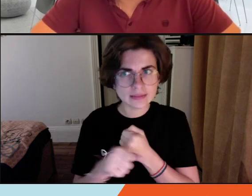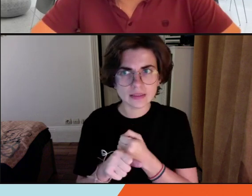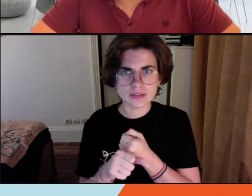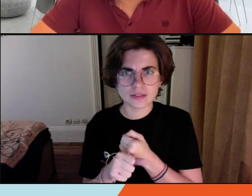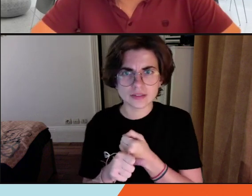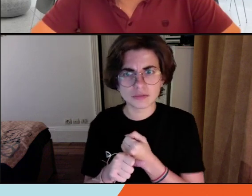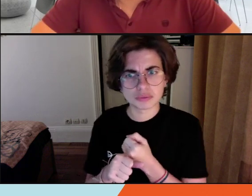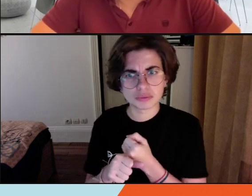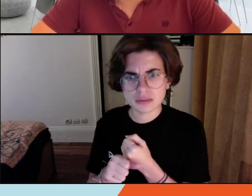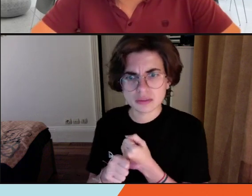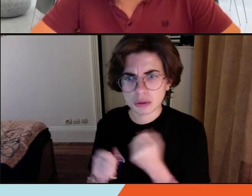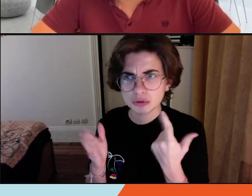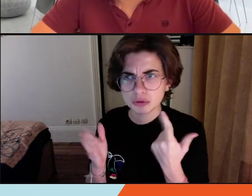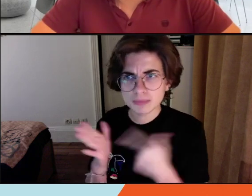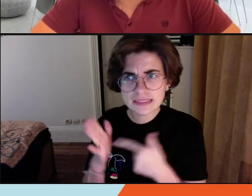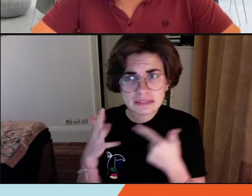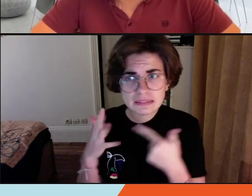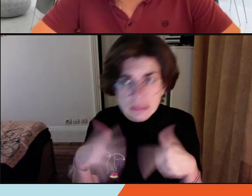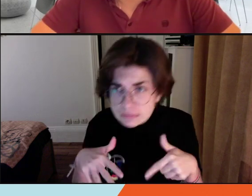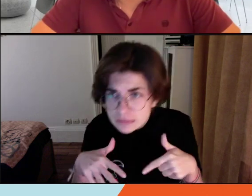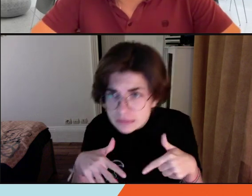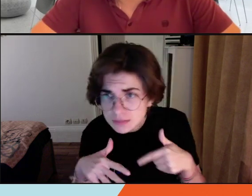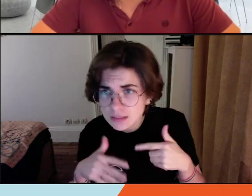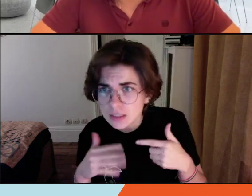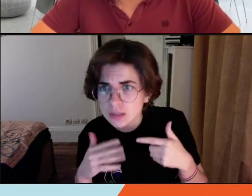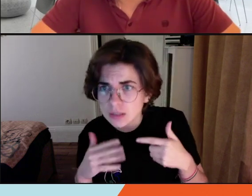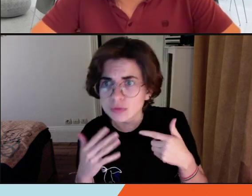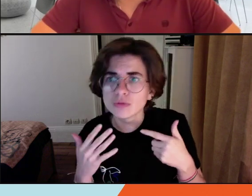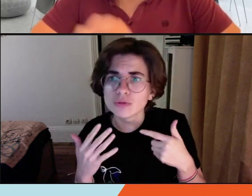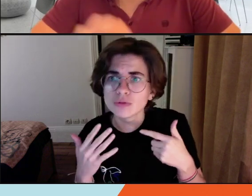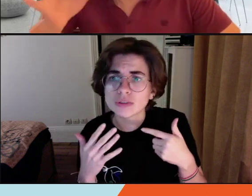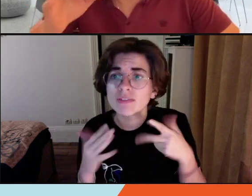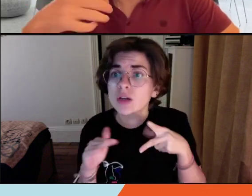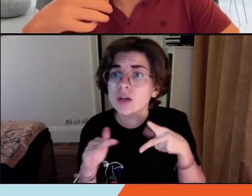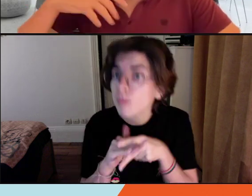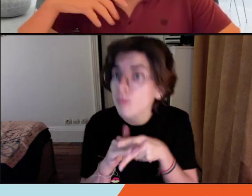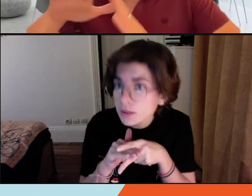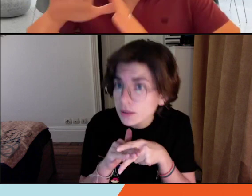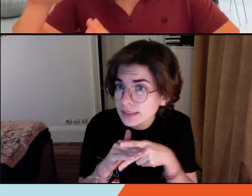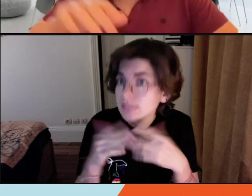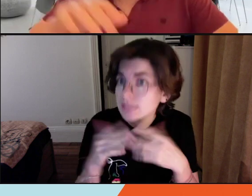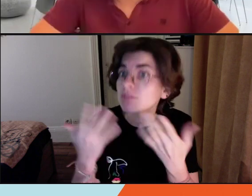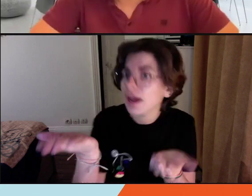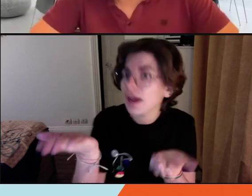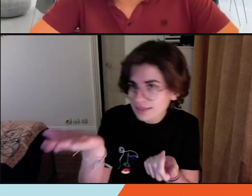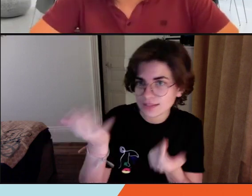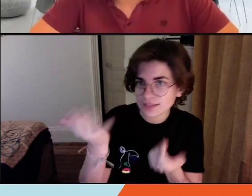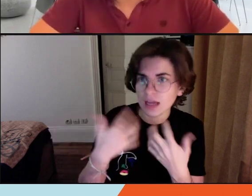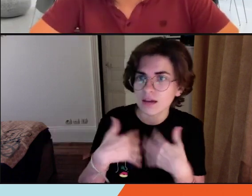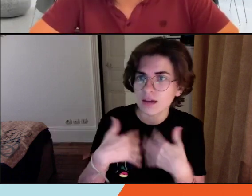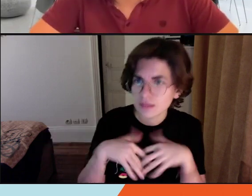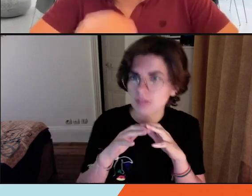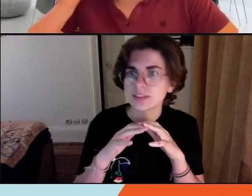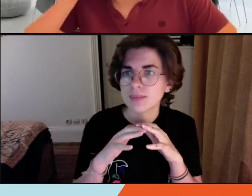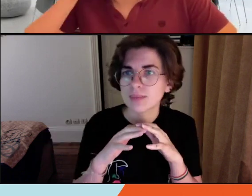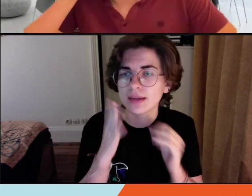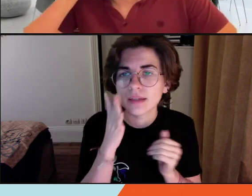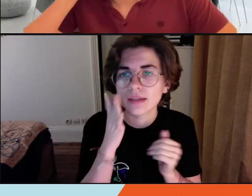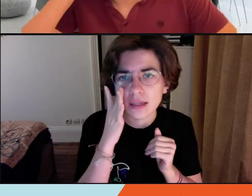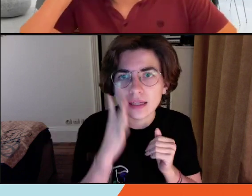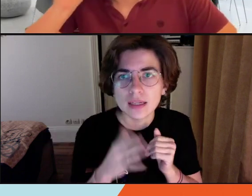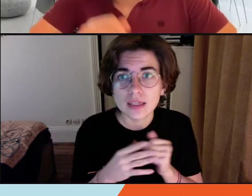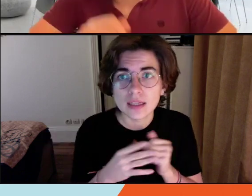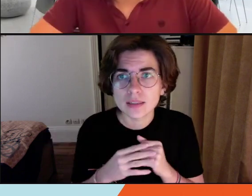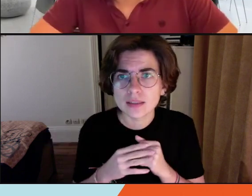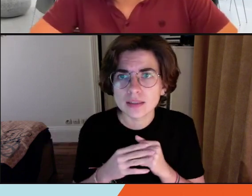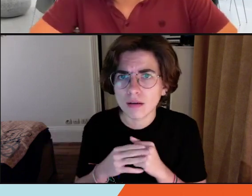c'était peut-être en 2017 que ça avait On a avancé. commencé, voilà, c'est ça, ça avait démarré.